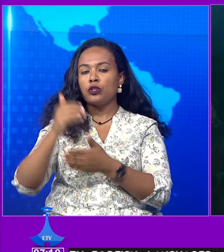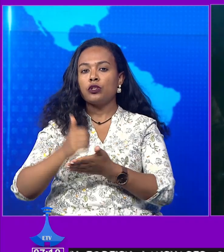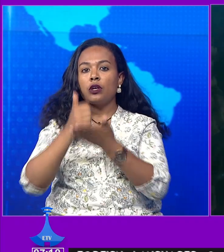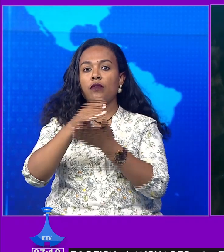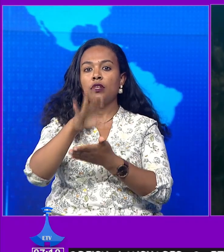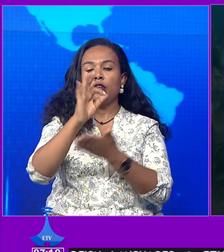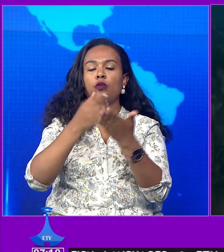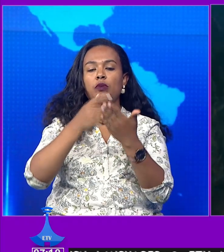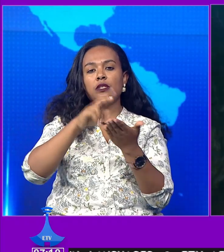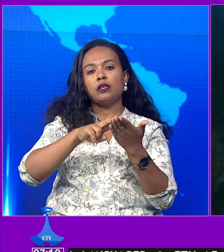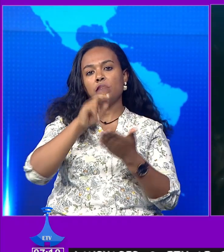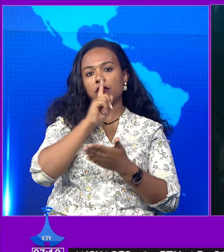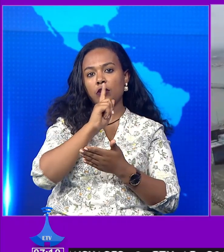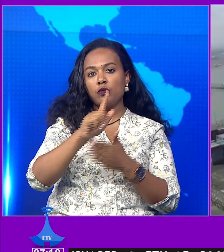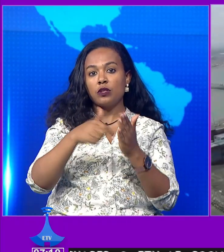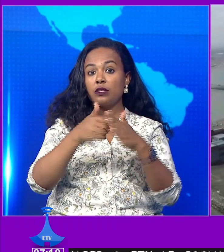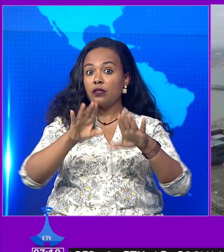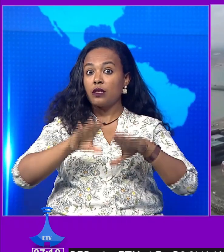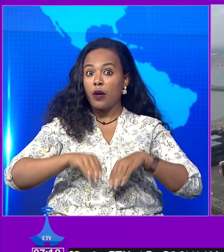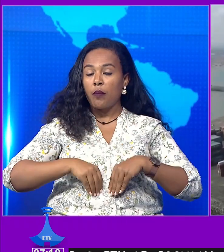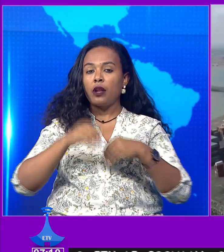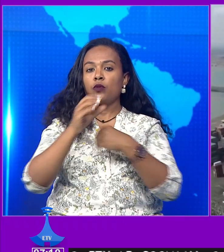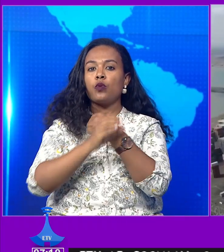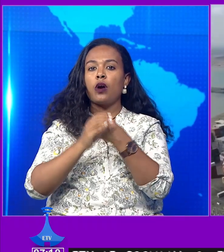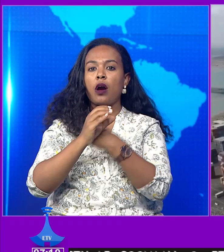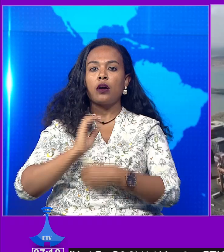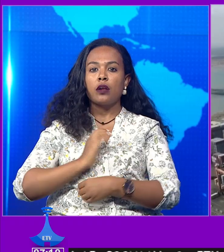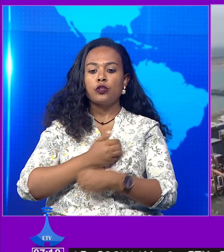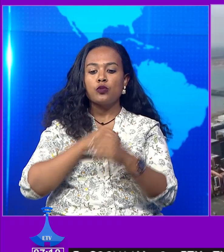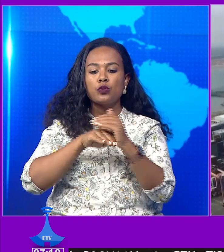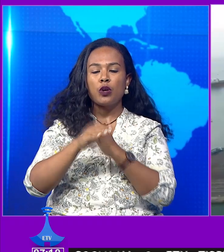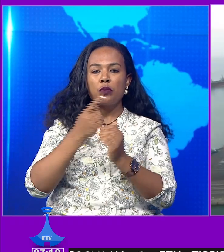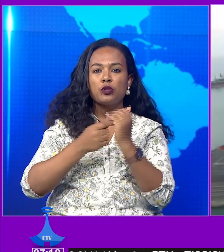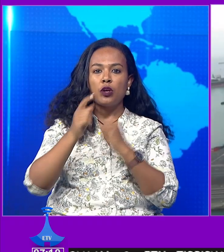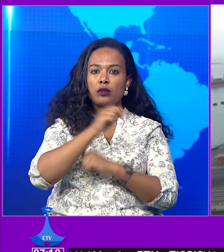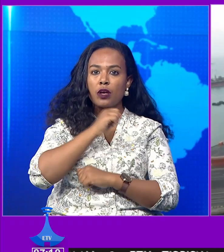ነው ማለት እንችላለን። ስለዚህ ተቀባይነቱም ከሀገራችን